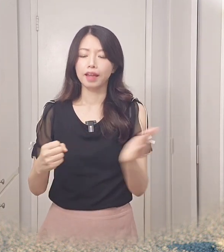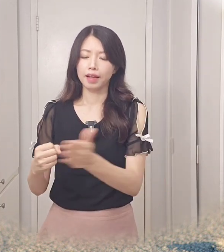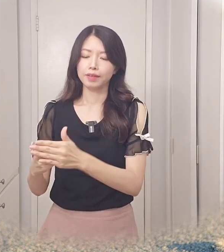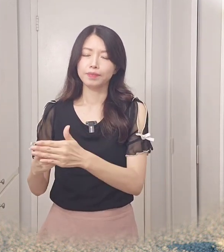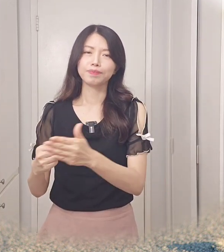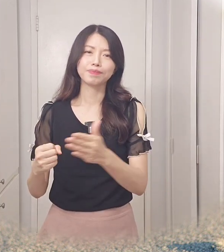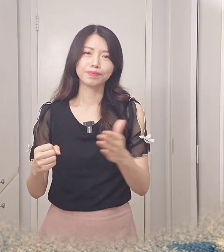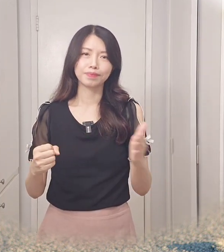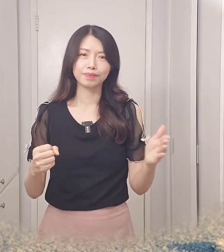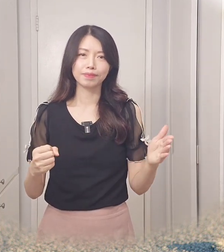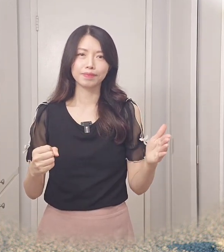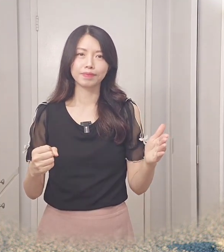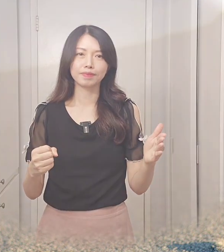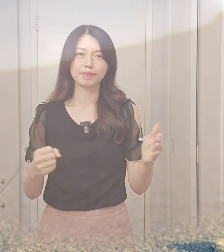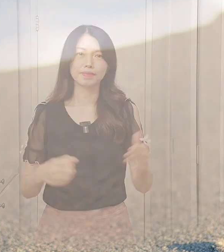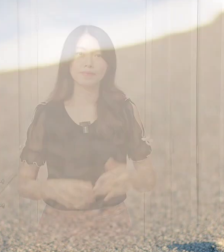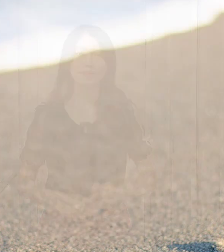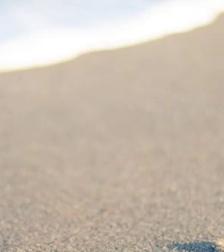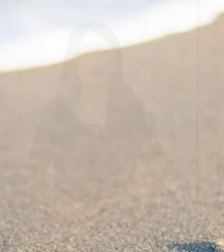은혜라.